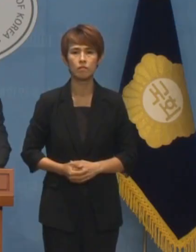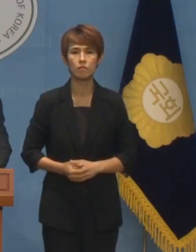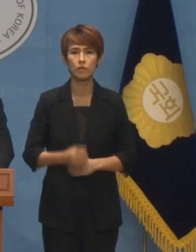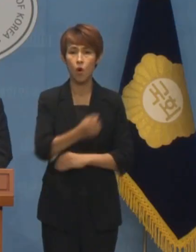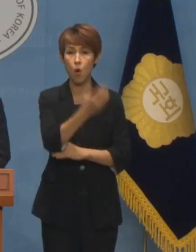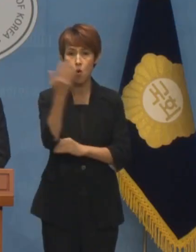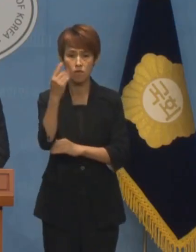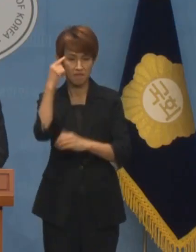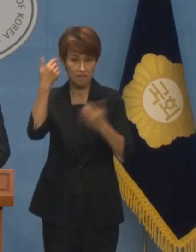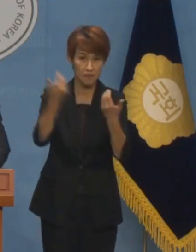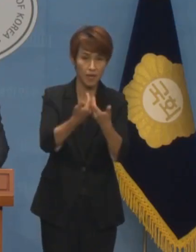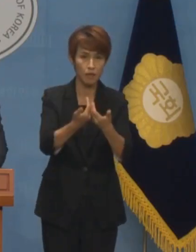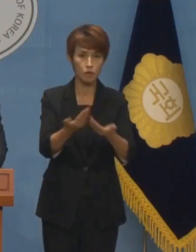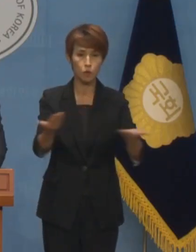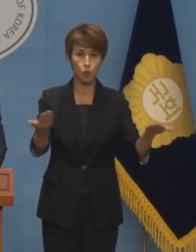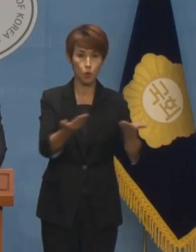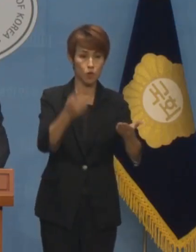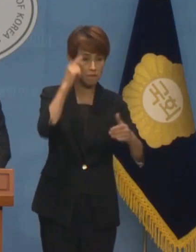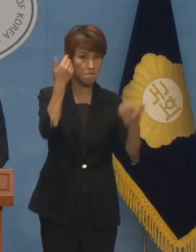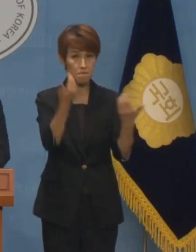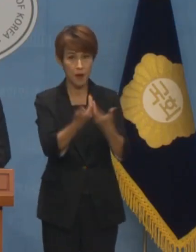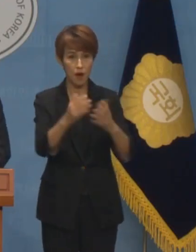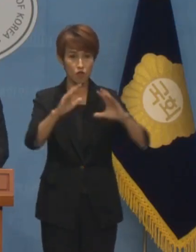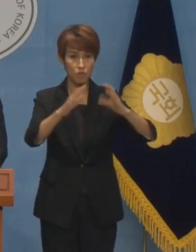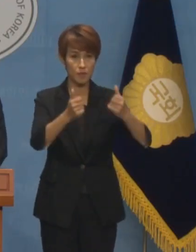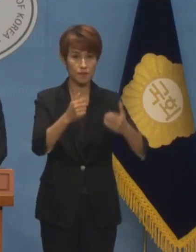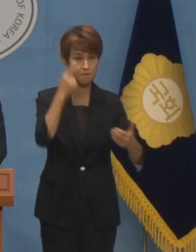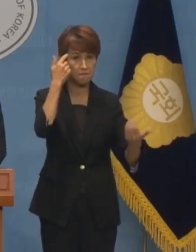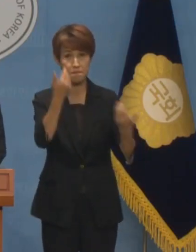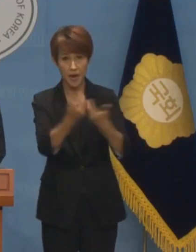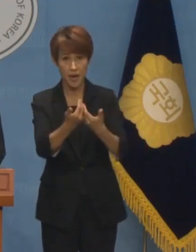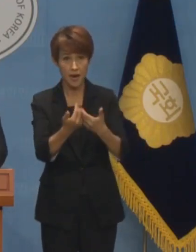노동 정권, 반 국민 정권